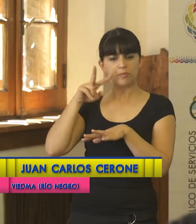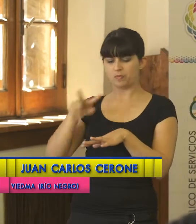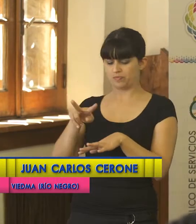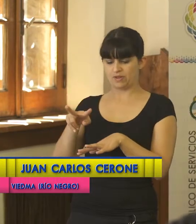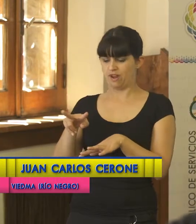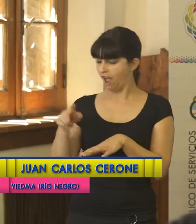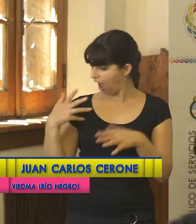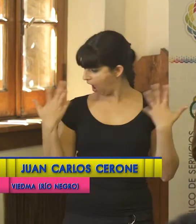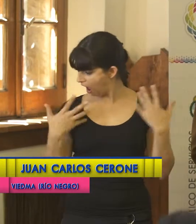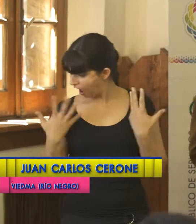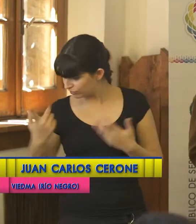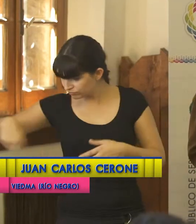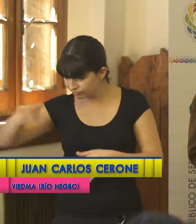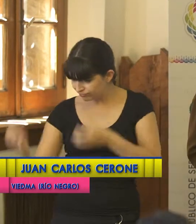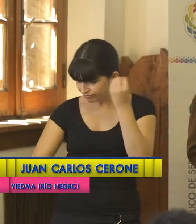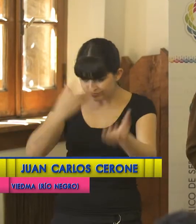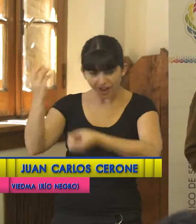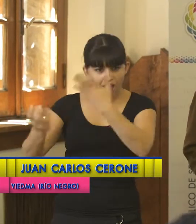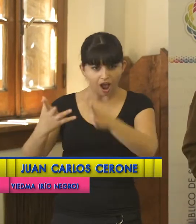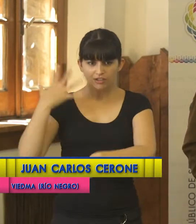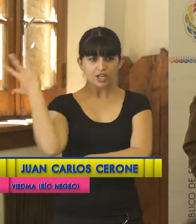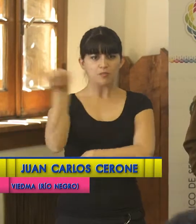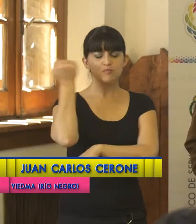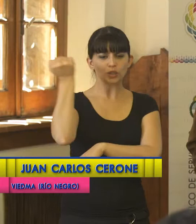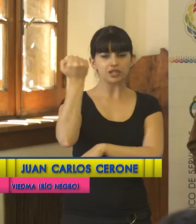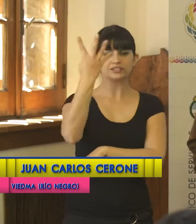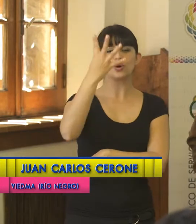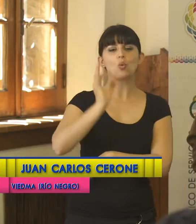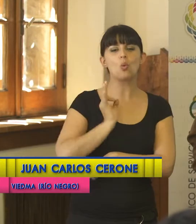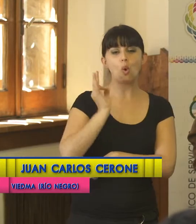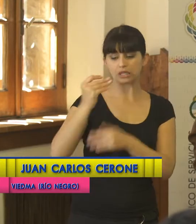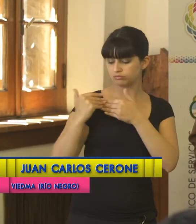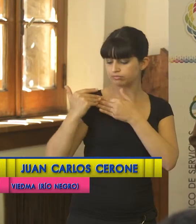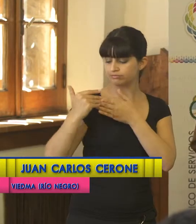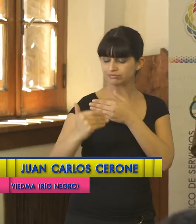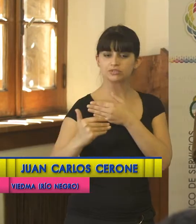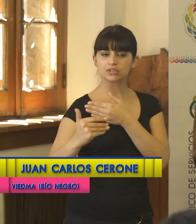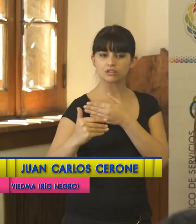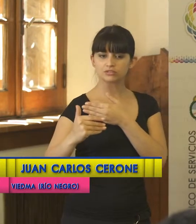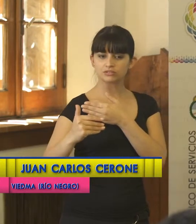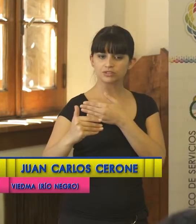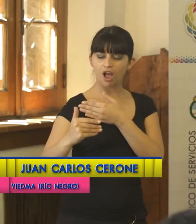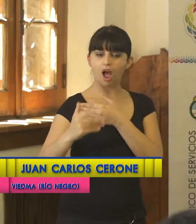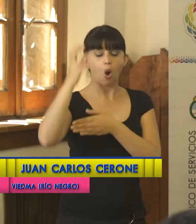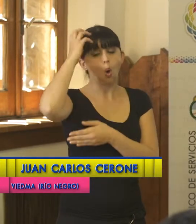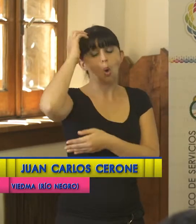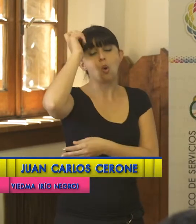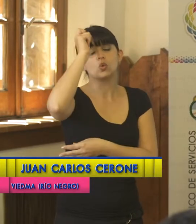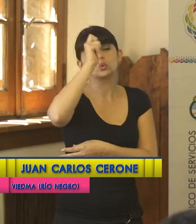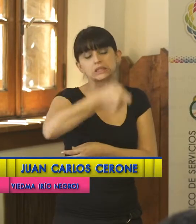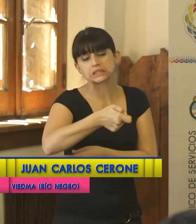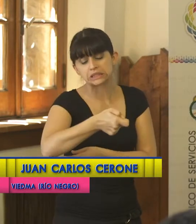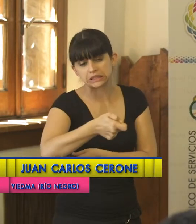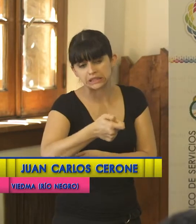digo muchas que importantes después de cuatro años lamentablemente tuvo que ser la justicia quien la